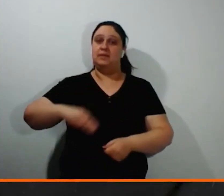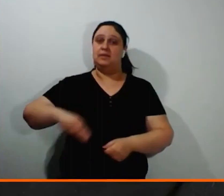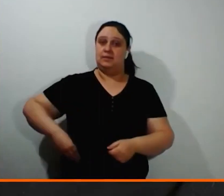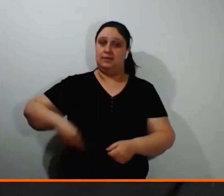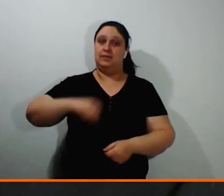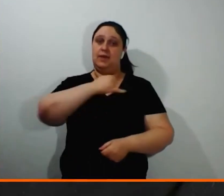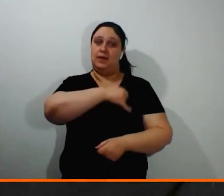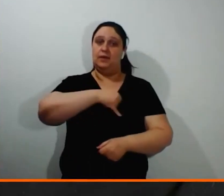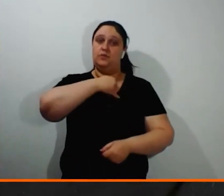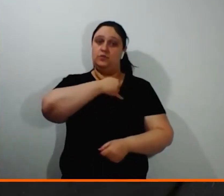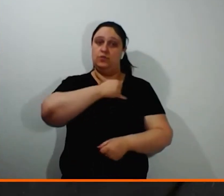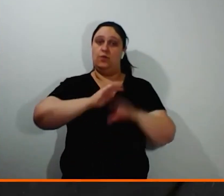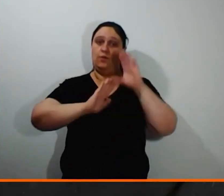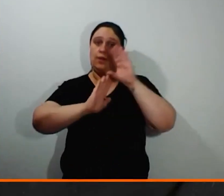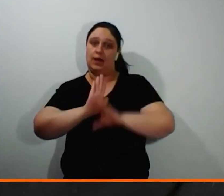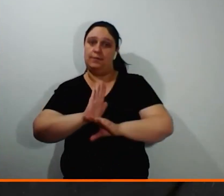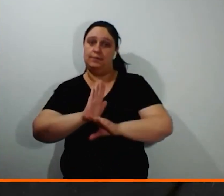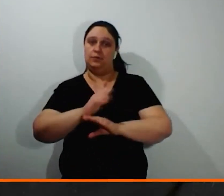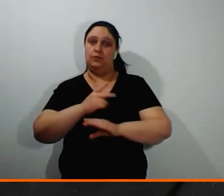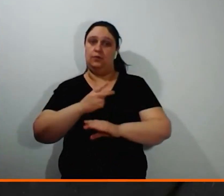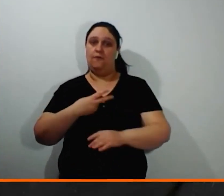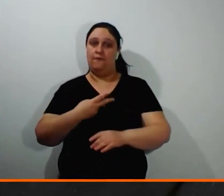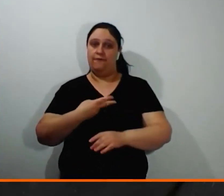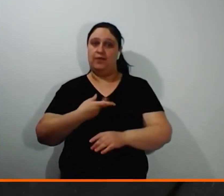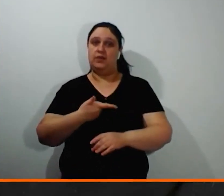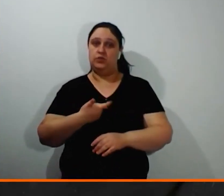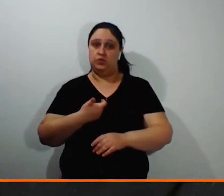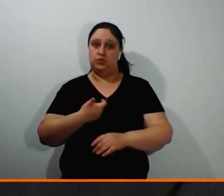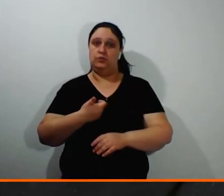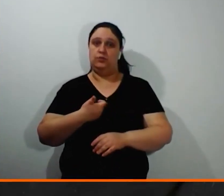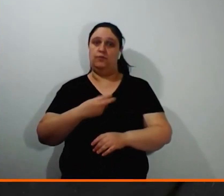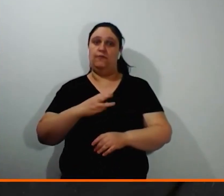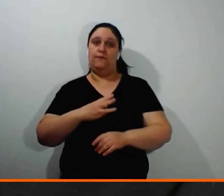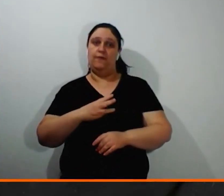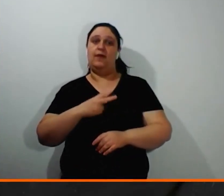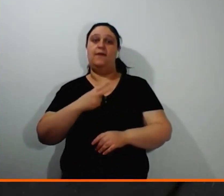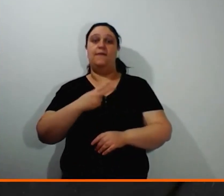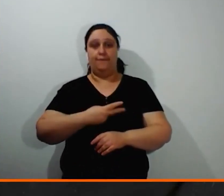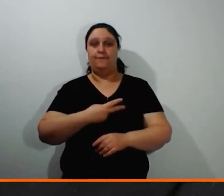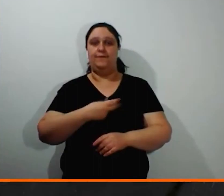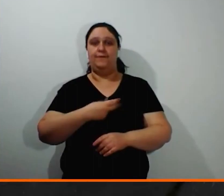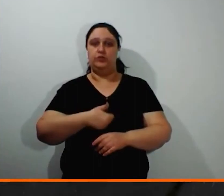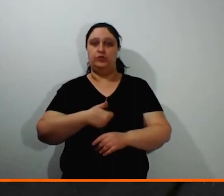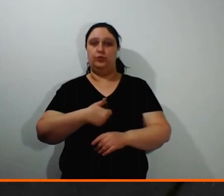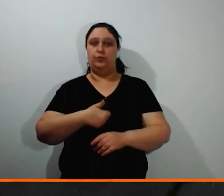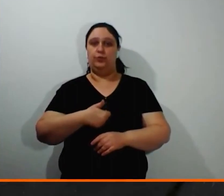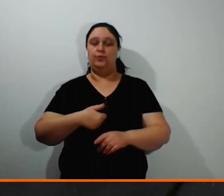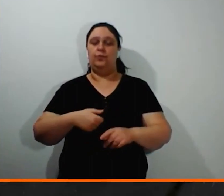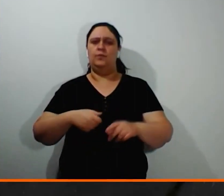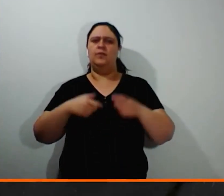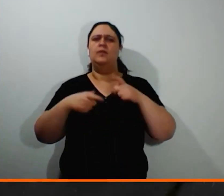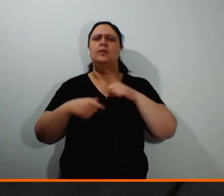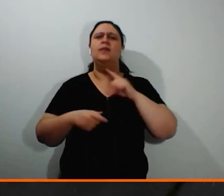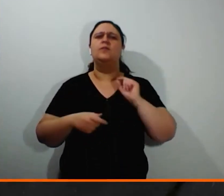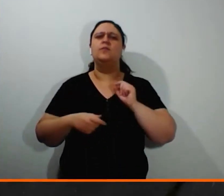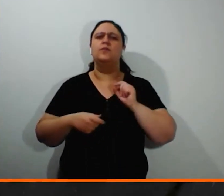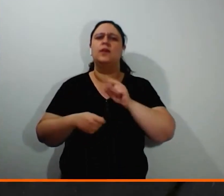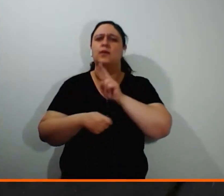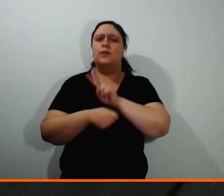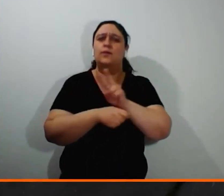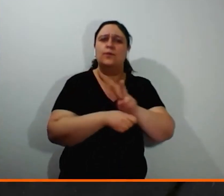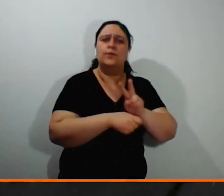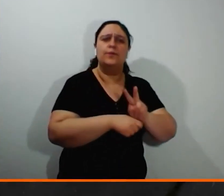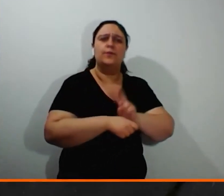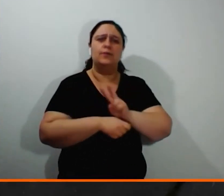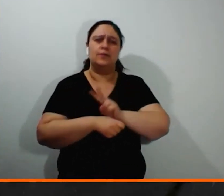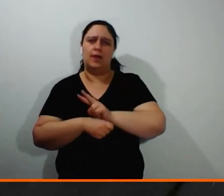21, né, ali nós vemos o cuidado, apacentar e pastorear. Senhor